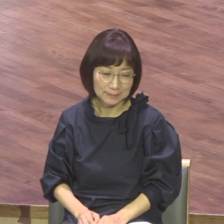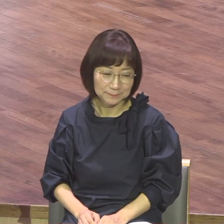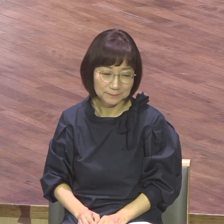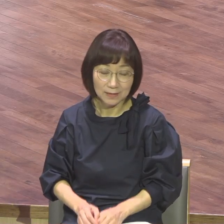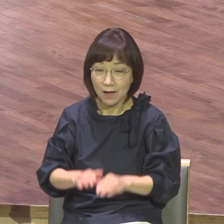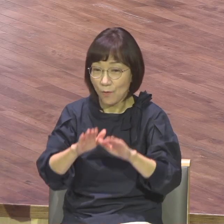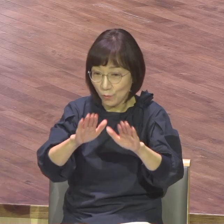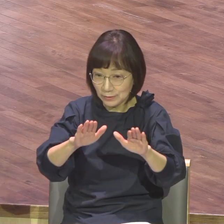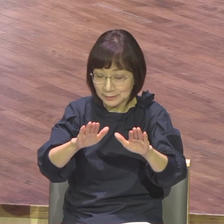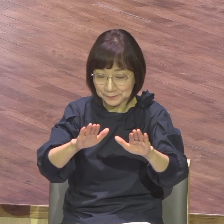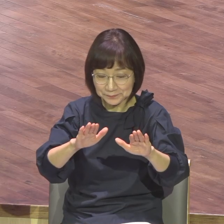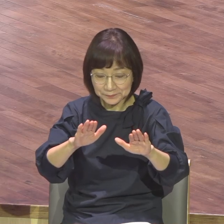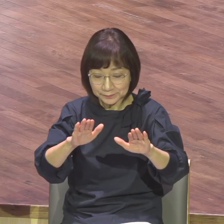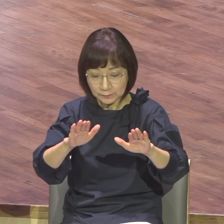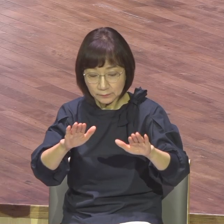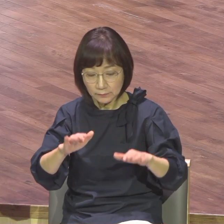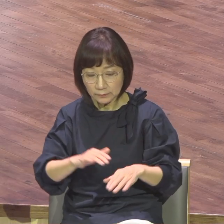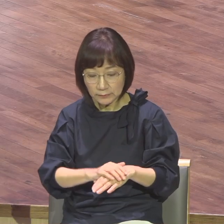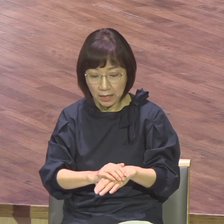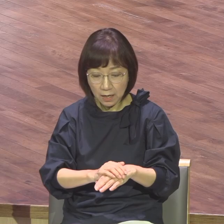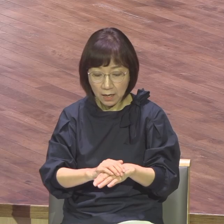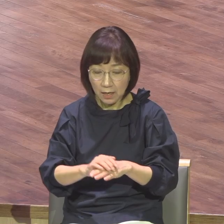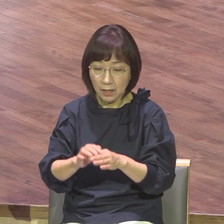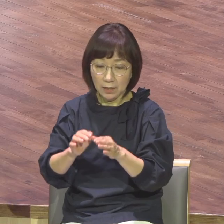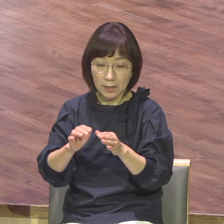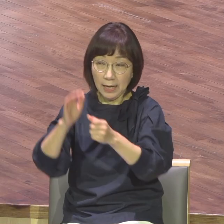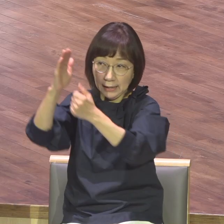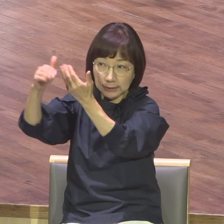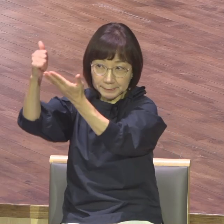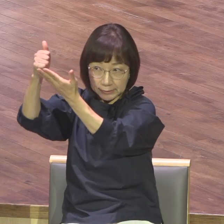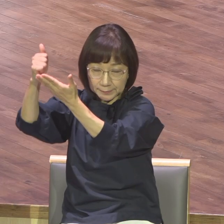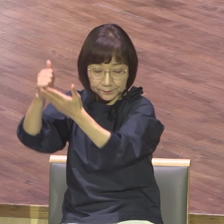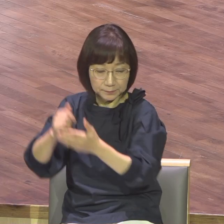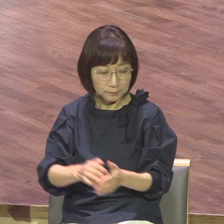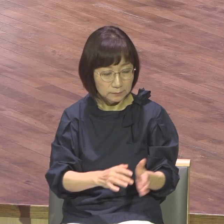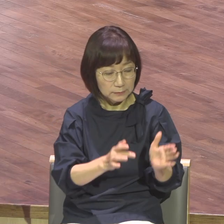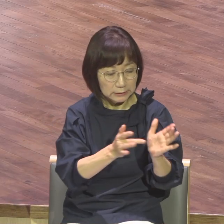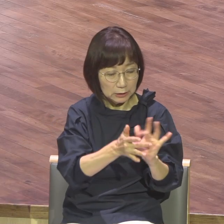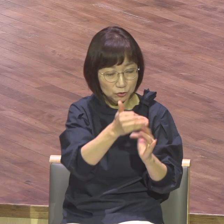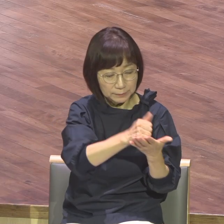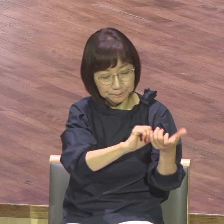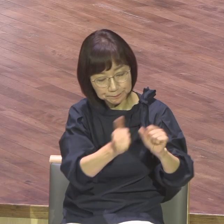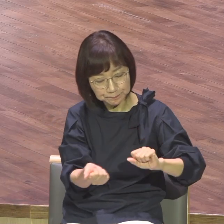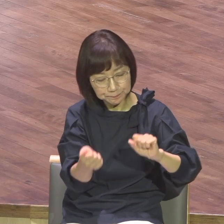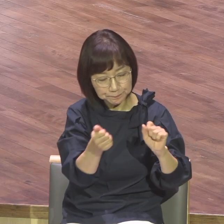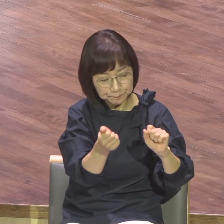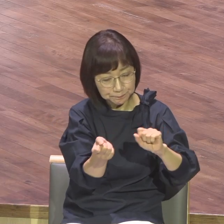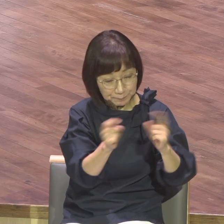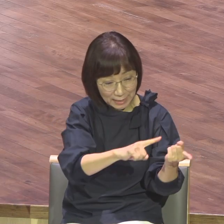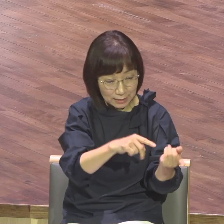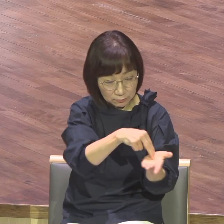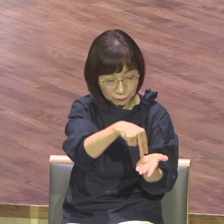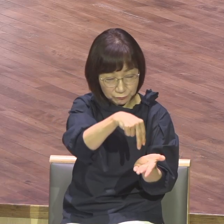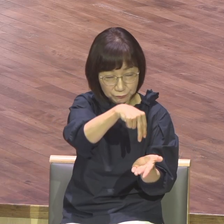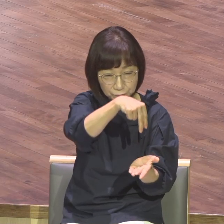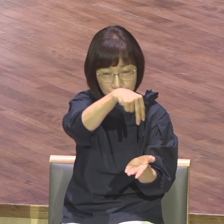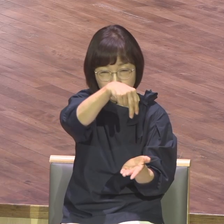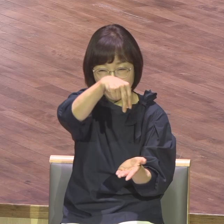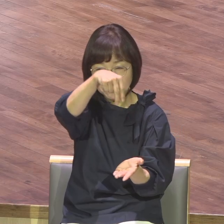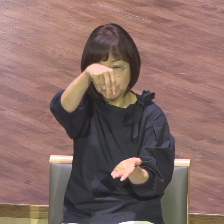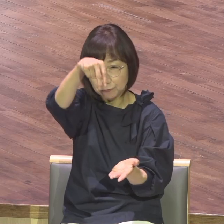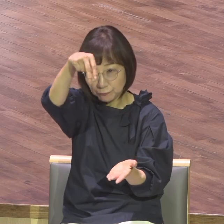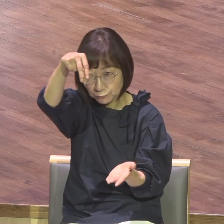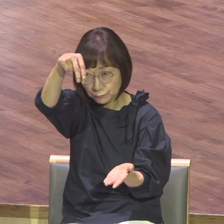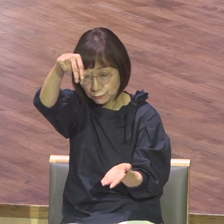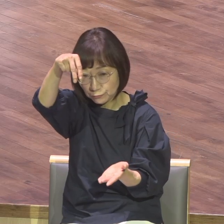특별히 본문에 보면 하나님께서 부활 성전하신 예수 그리스도를 하나님 오른편에 앉으셨다. 그렇게 표현해요. 오른편에 앉으셨다.